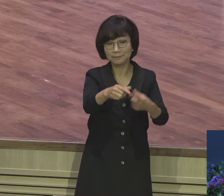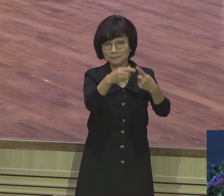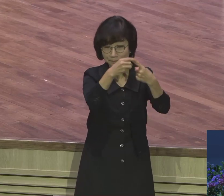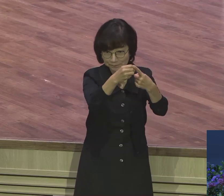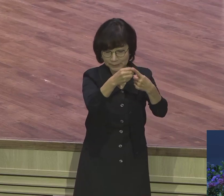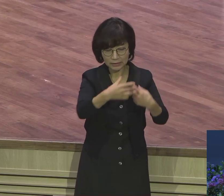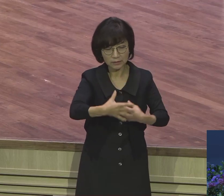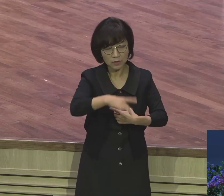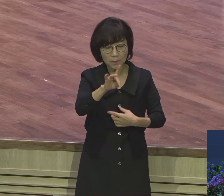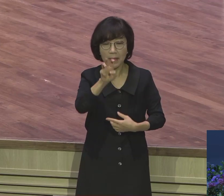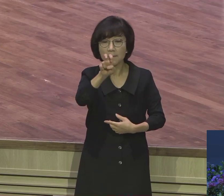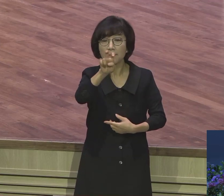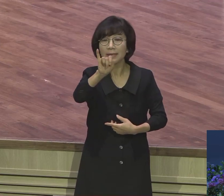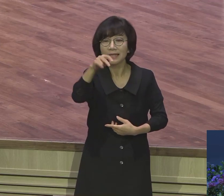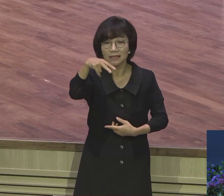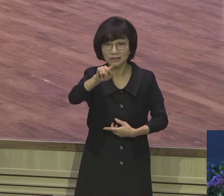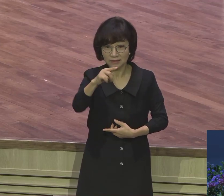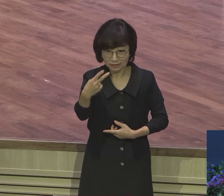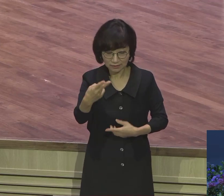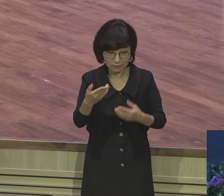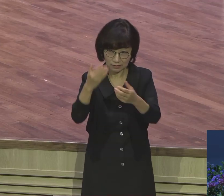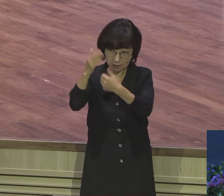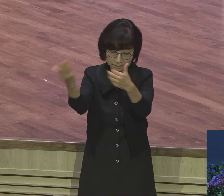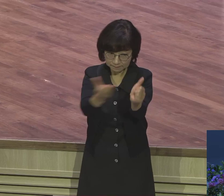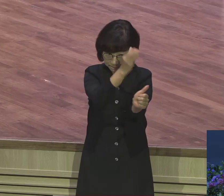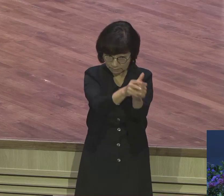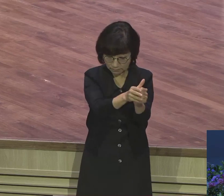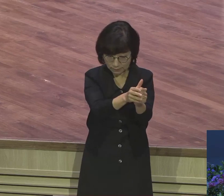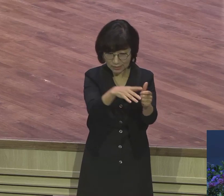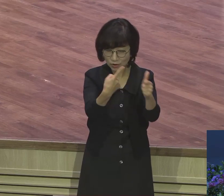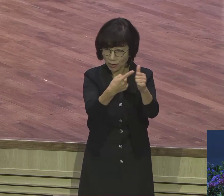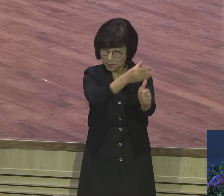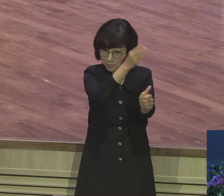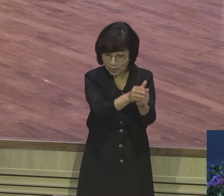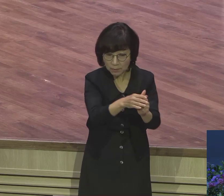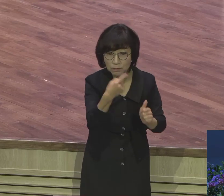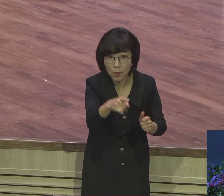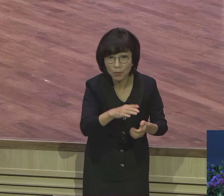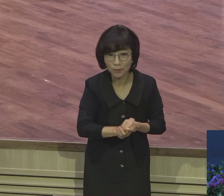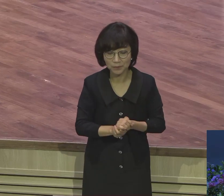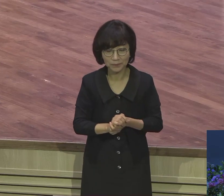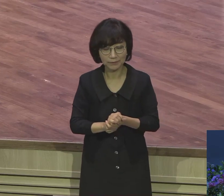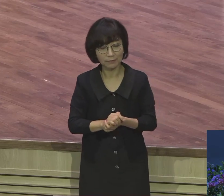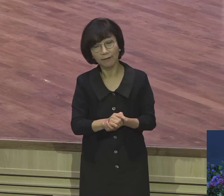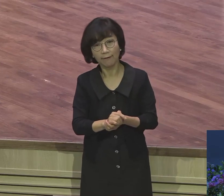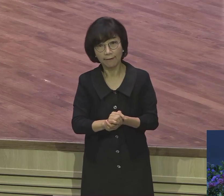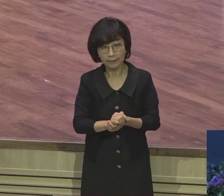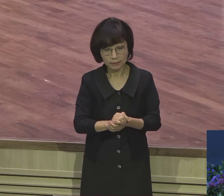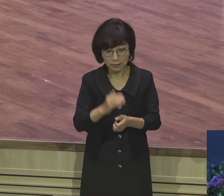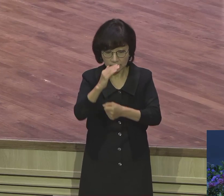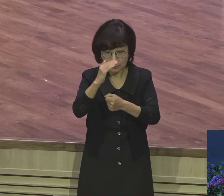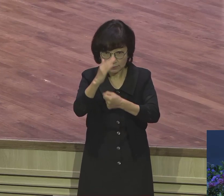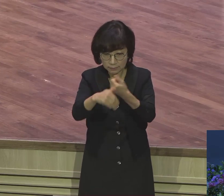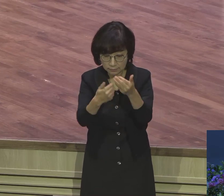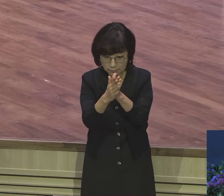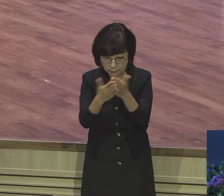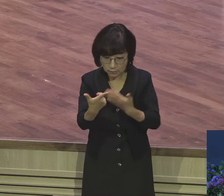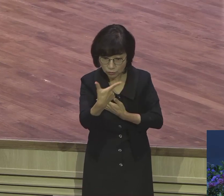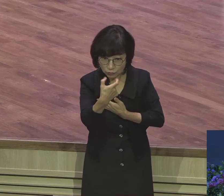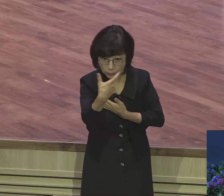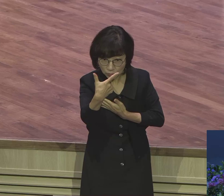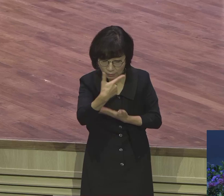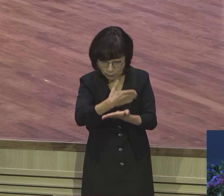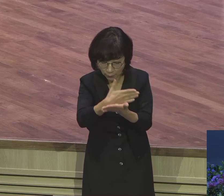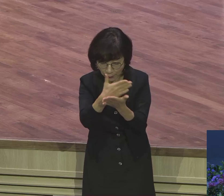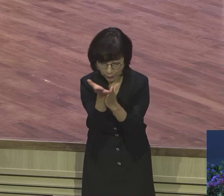키가 뭡니까? 신앙 키가 핵심 핵심이 뭐예요? 66권 성경이 말하는 핵심이 뭐냐고 그